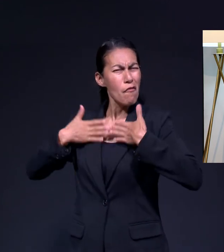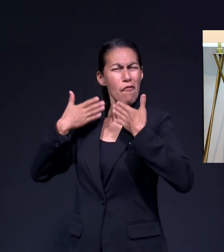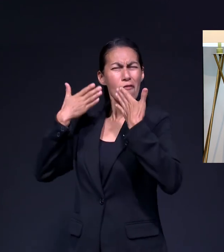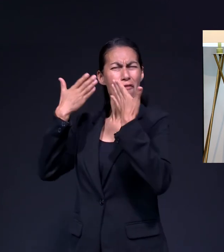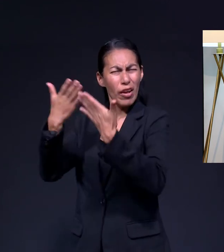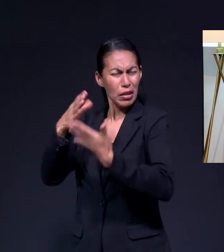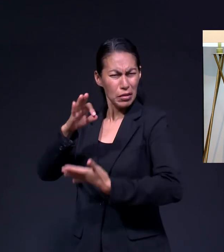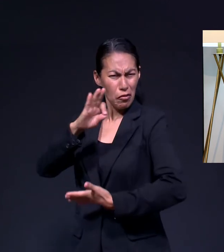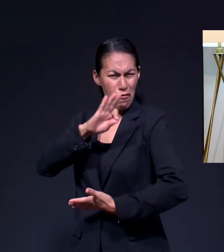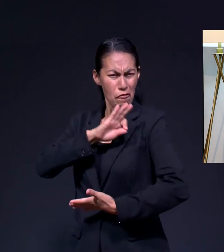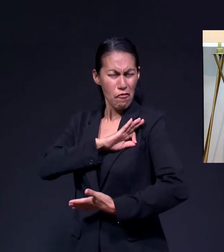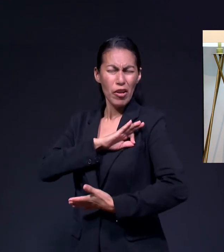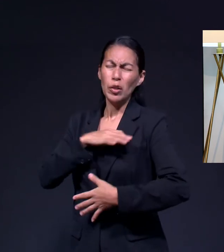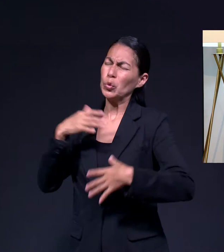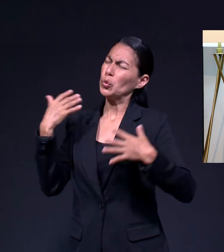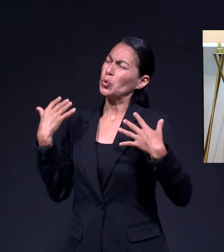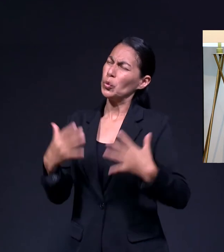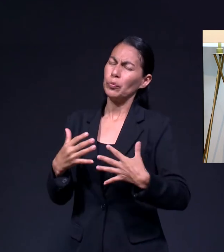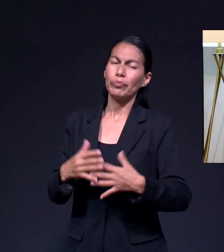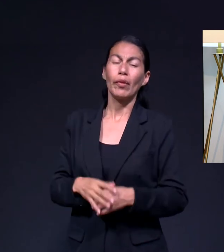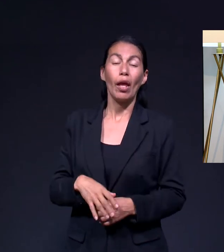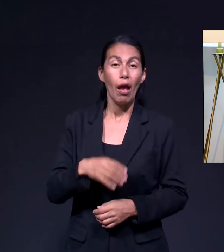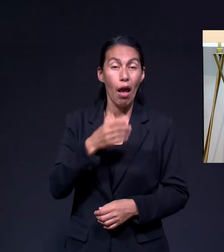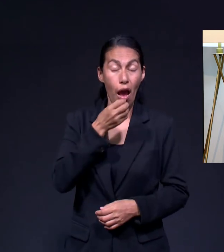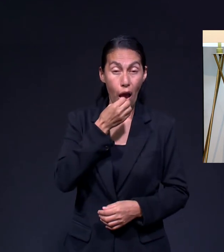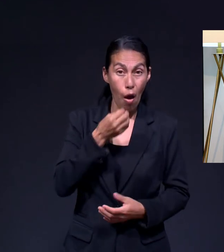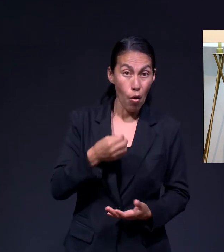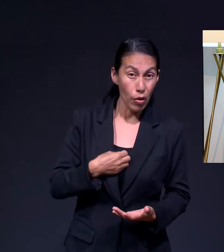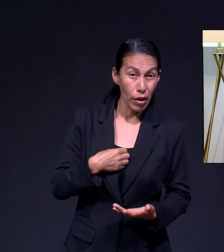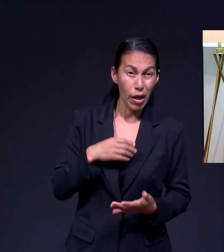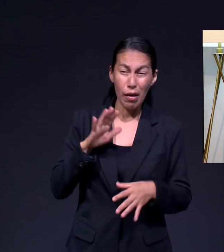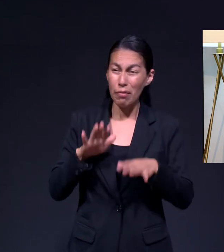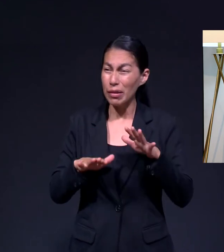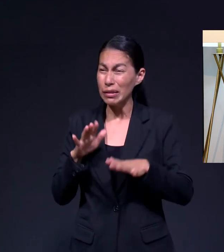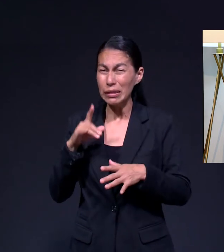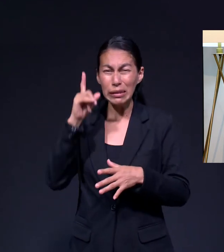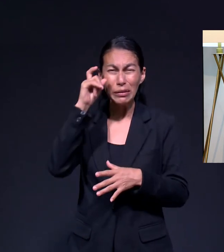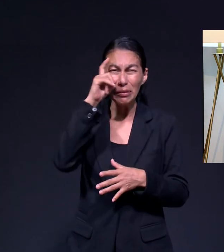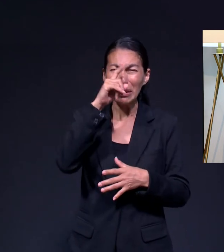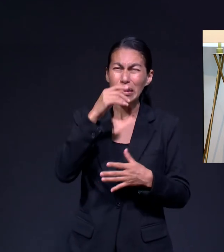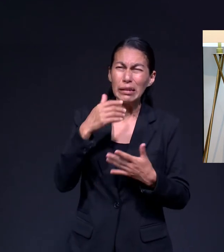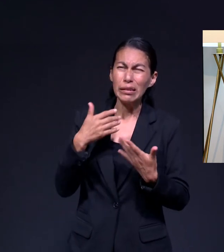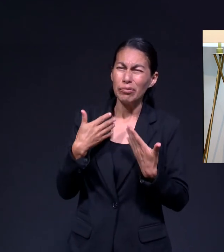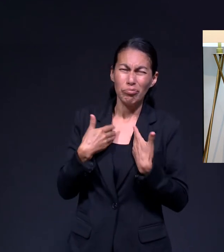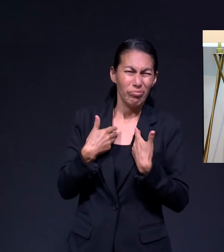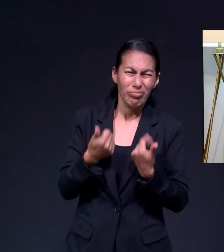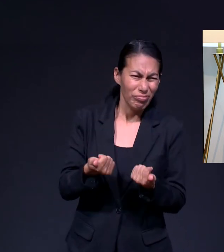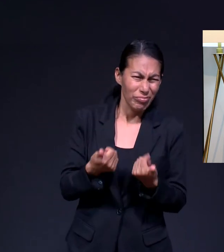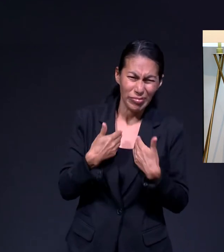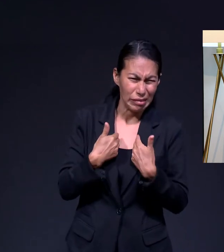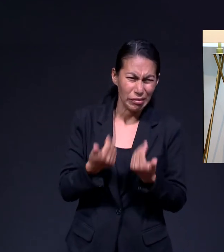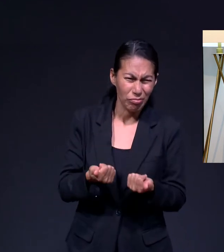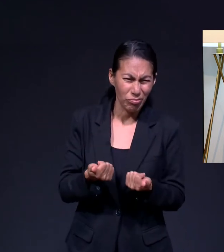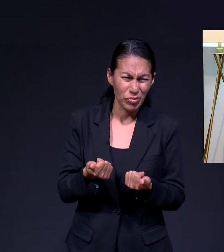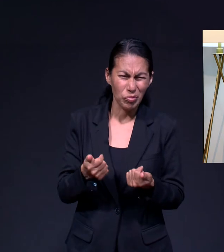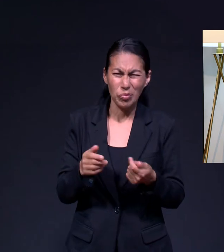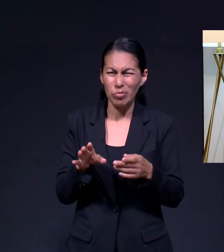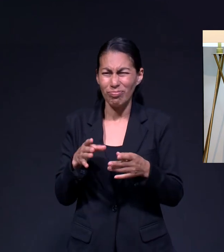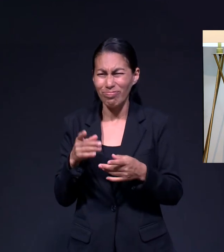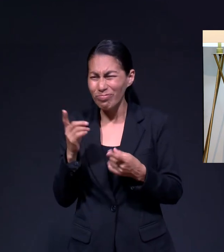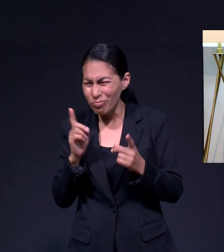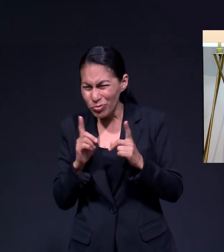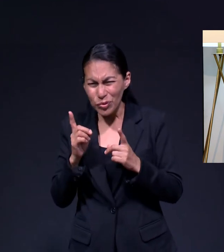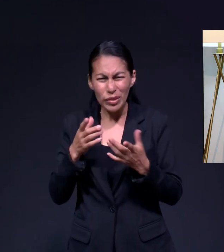confianza en el que desarrollamos esa fe en él aunque realmente no comprendamos